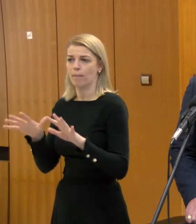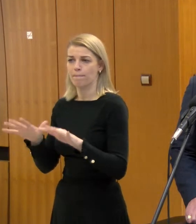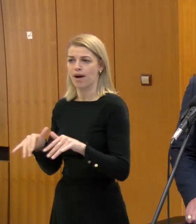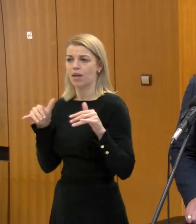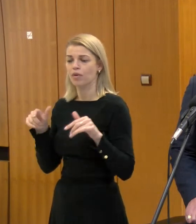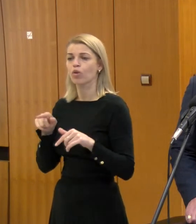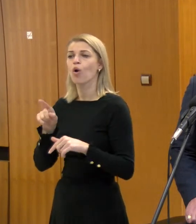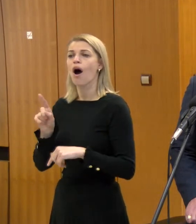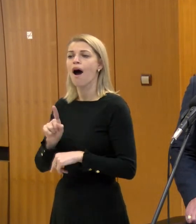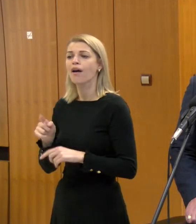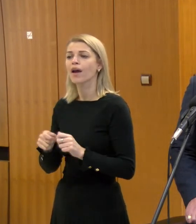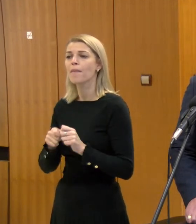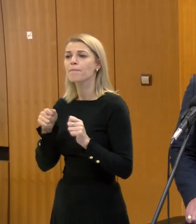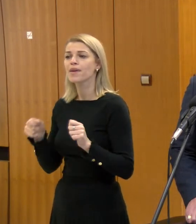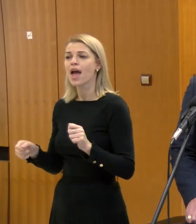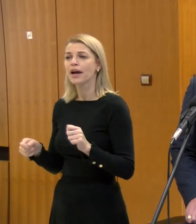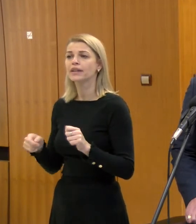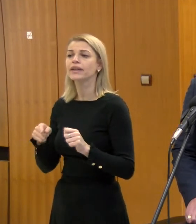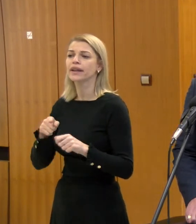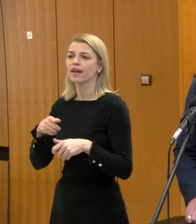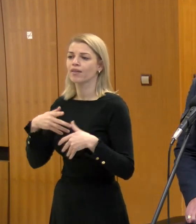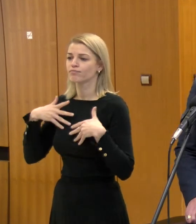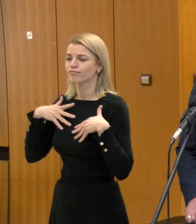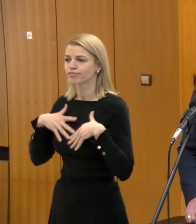do akej miery parlament sa s týmto stotožní.